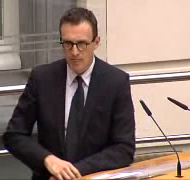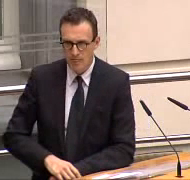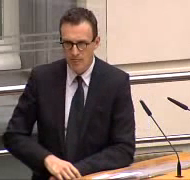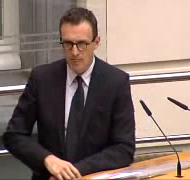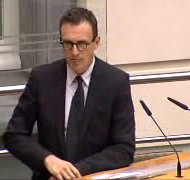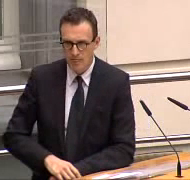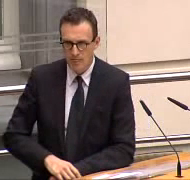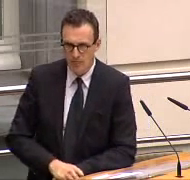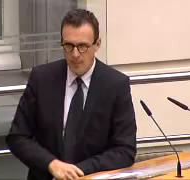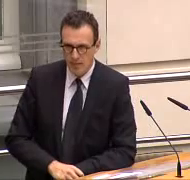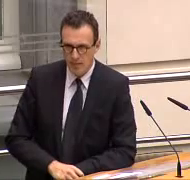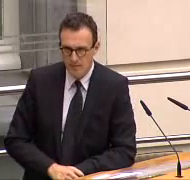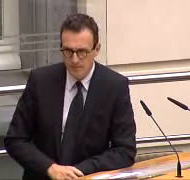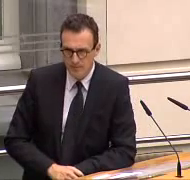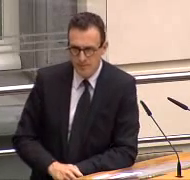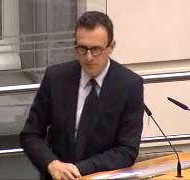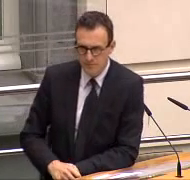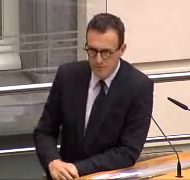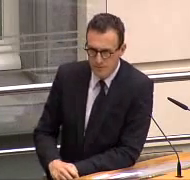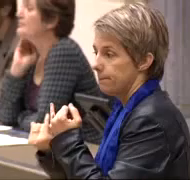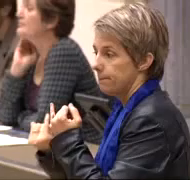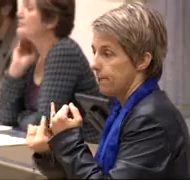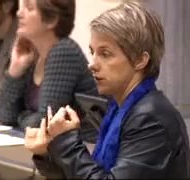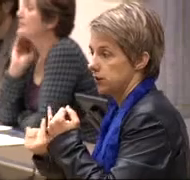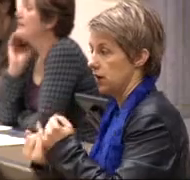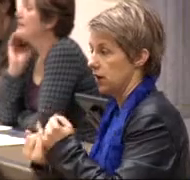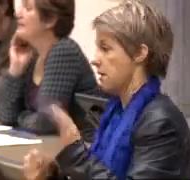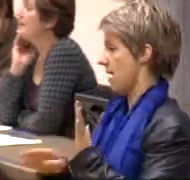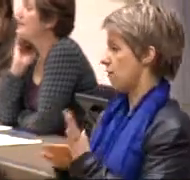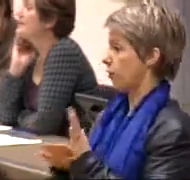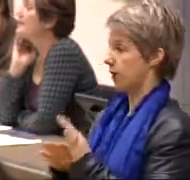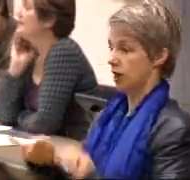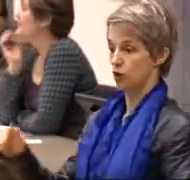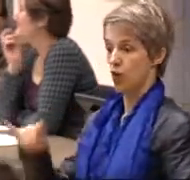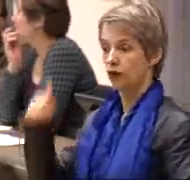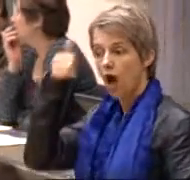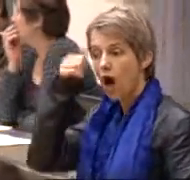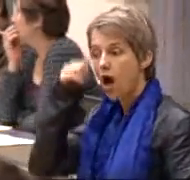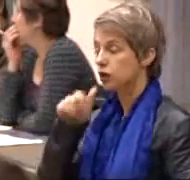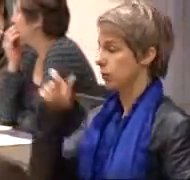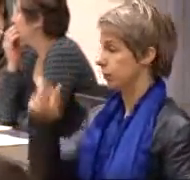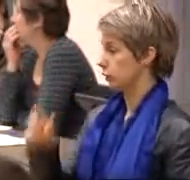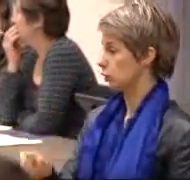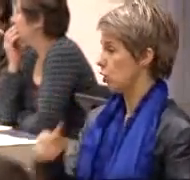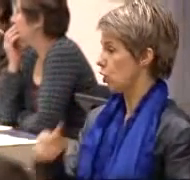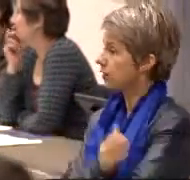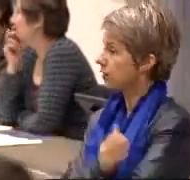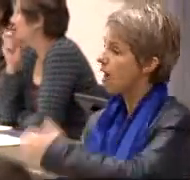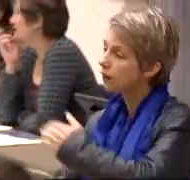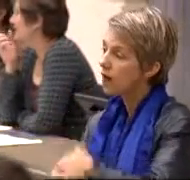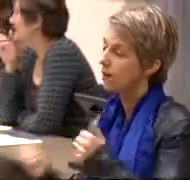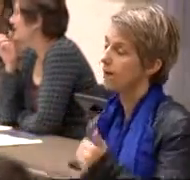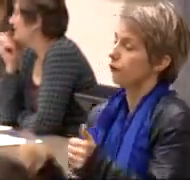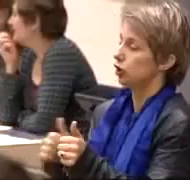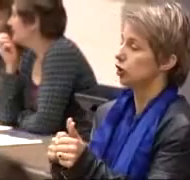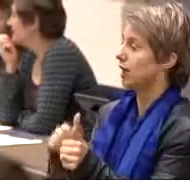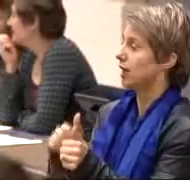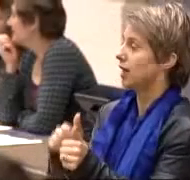voor nuance voor de individuele redelijke aanpassingen. Bijvoorbeeld, stel een persoon met een handicap